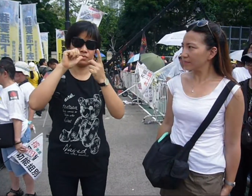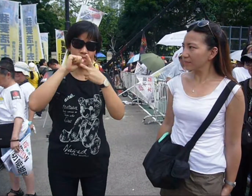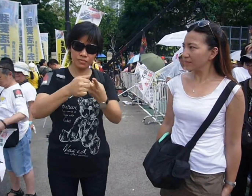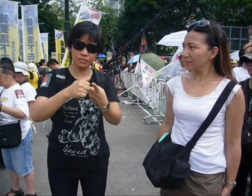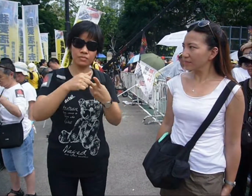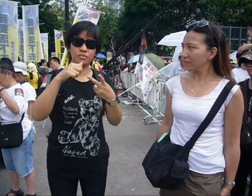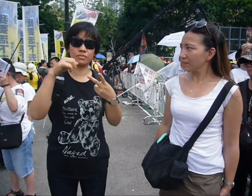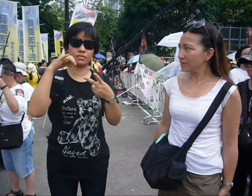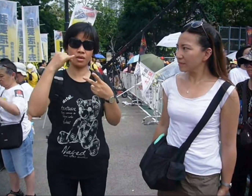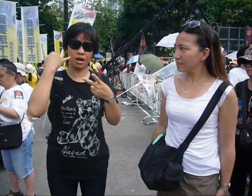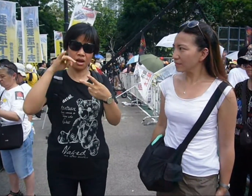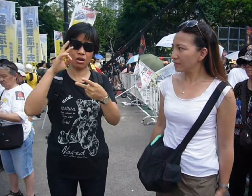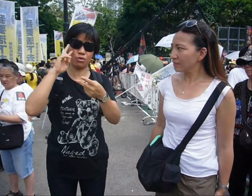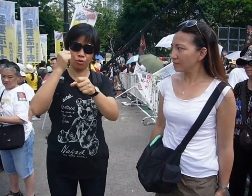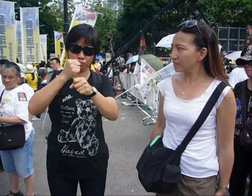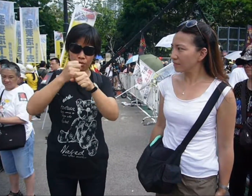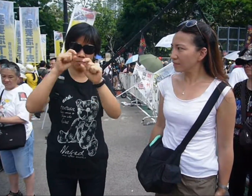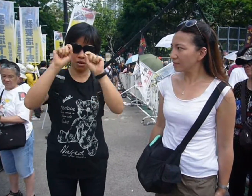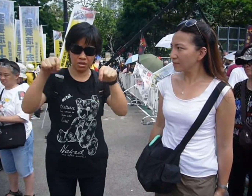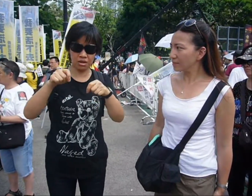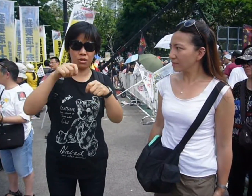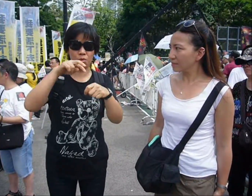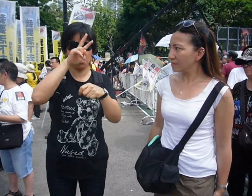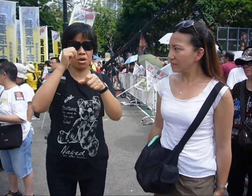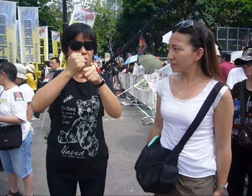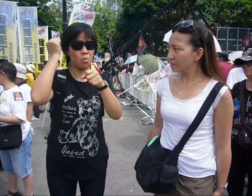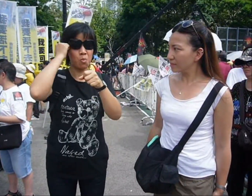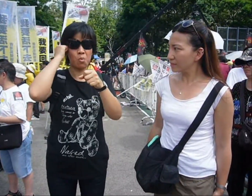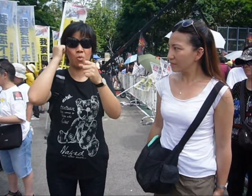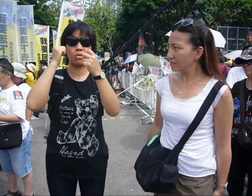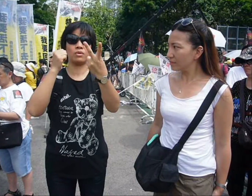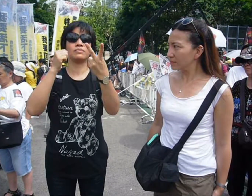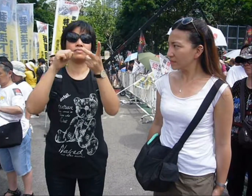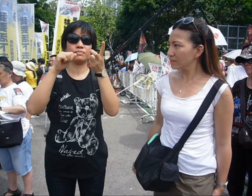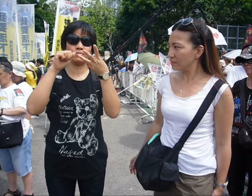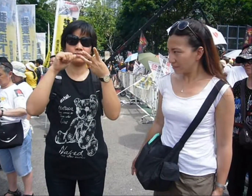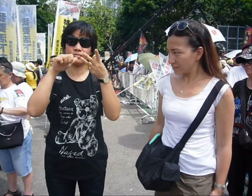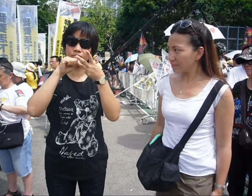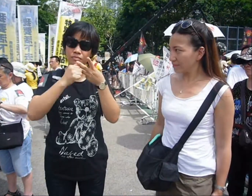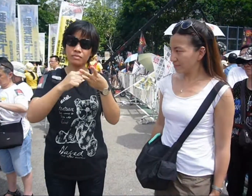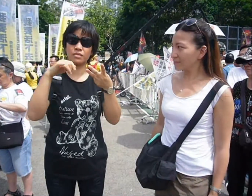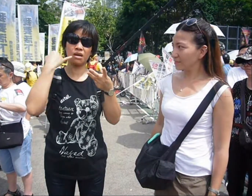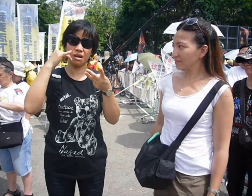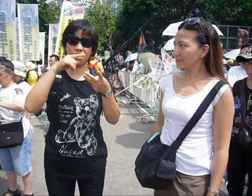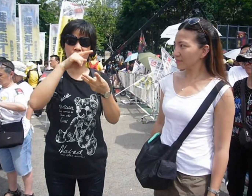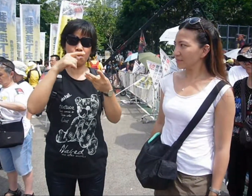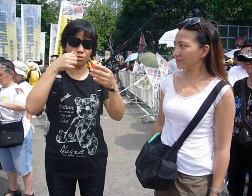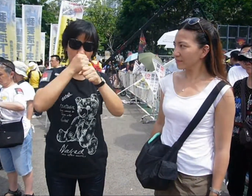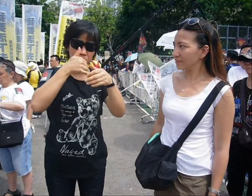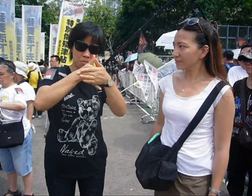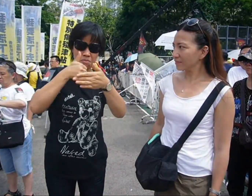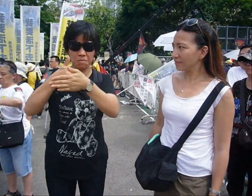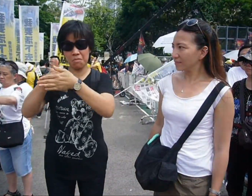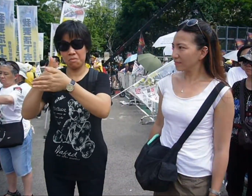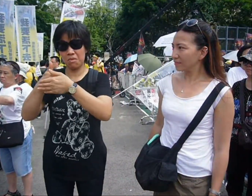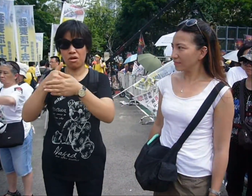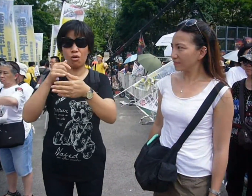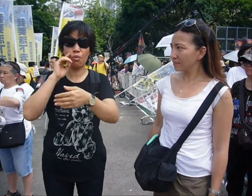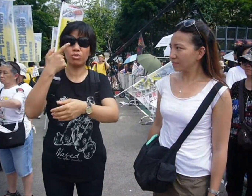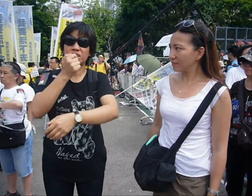邊都有鐵絲網嘅，上面掛咗一張紅色嘅布啦，嗰度咧有一個數字嘅，呢個就係我哋身處嘅場區啦。呢邊係一號，